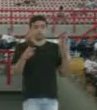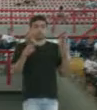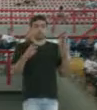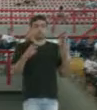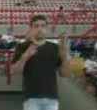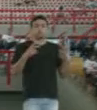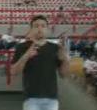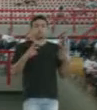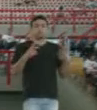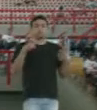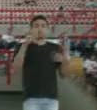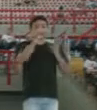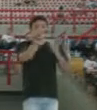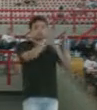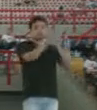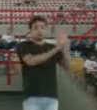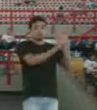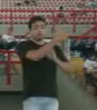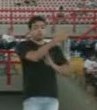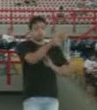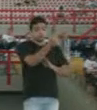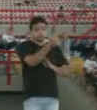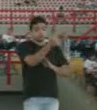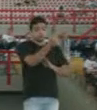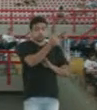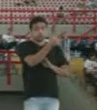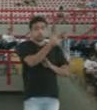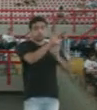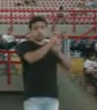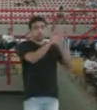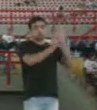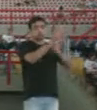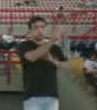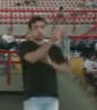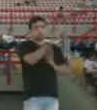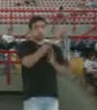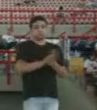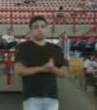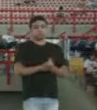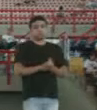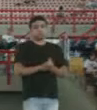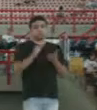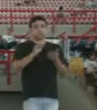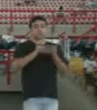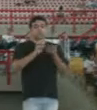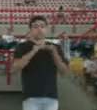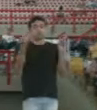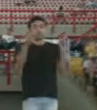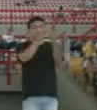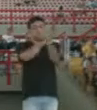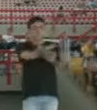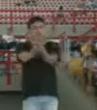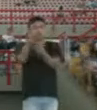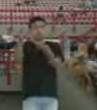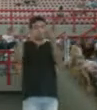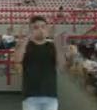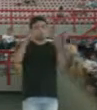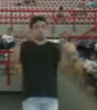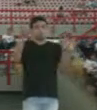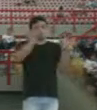ela disse: no século 21, já usou um elemento da proposta, um fenômeno inverso é